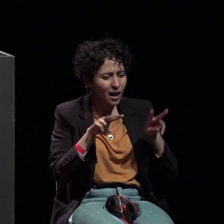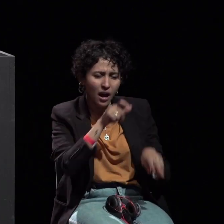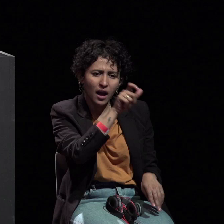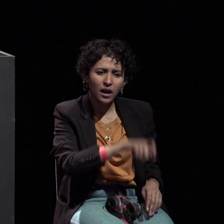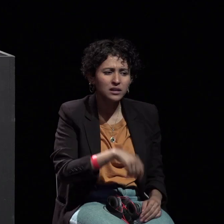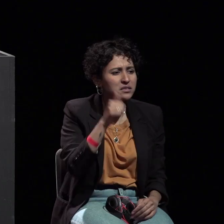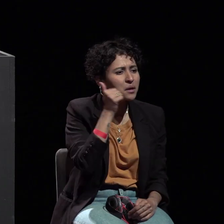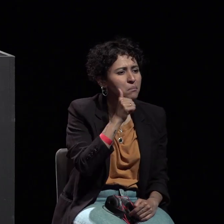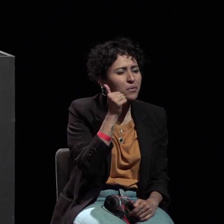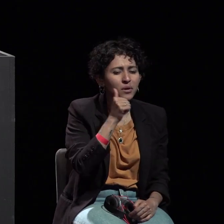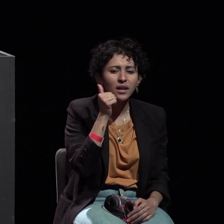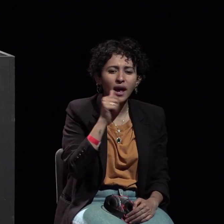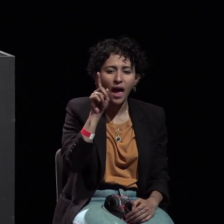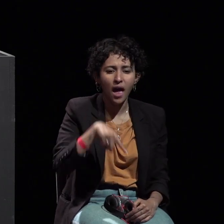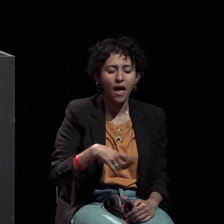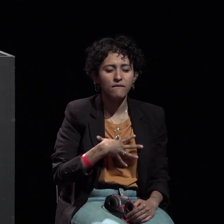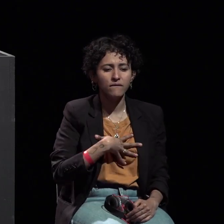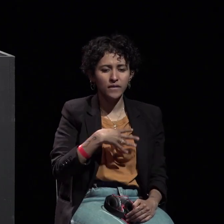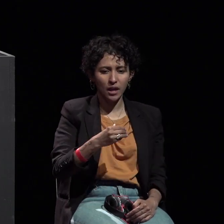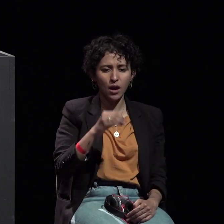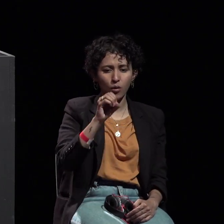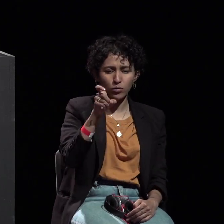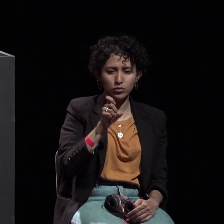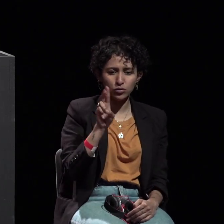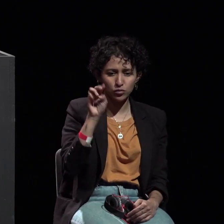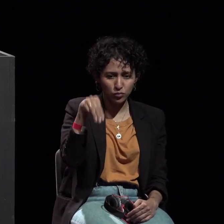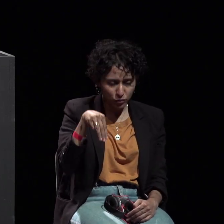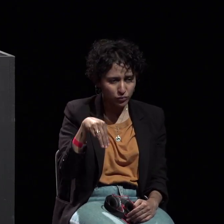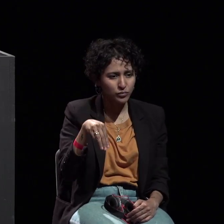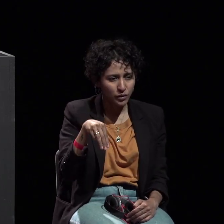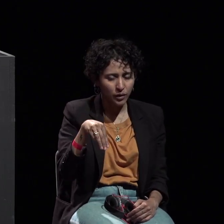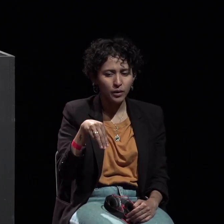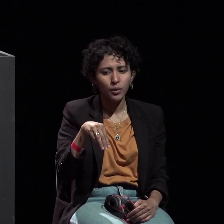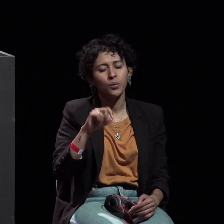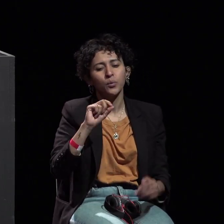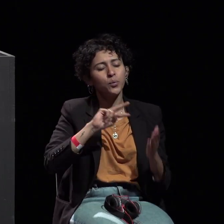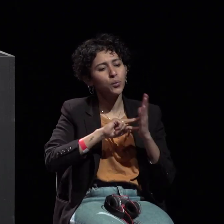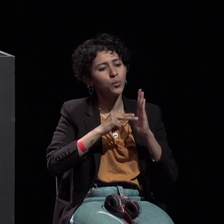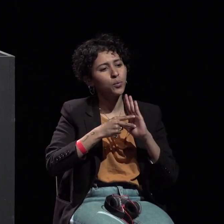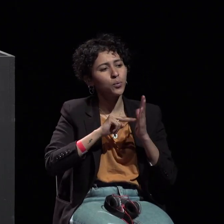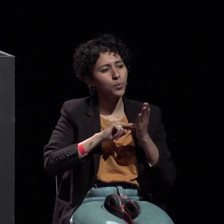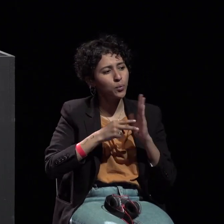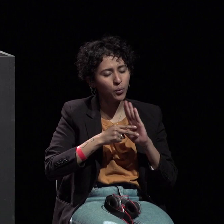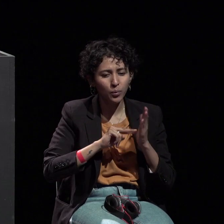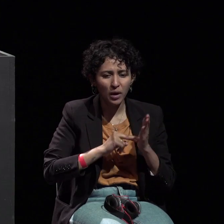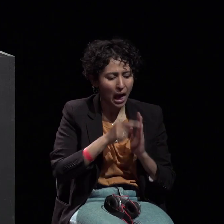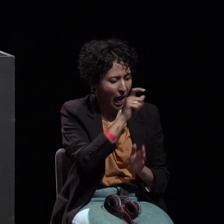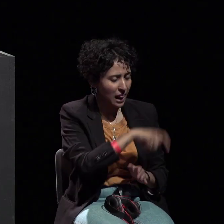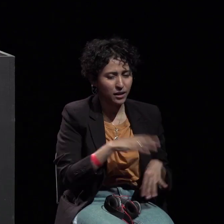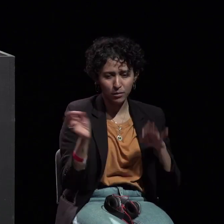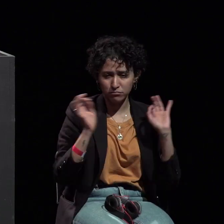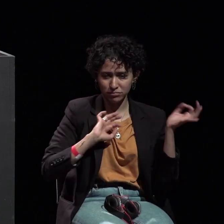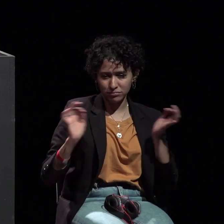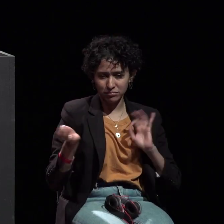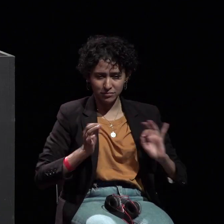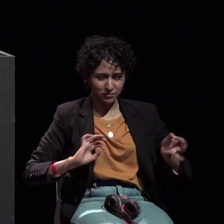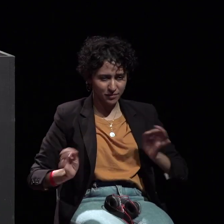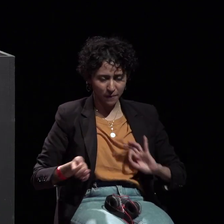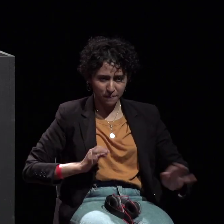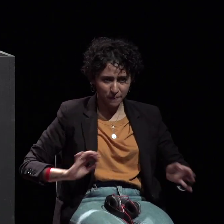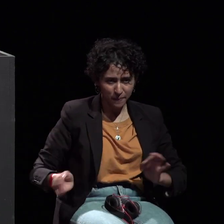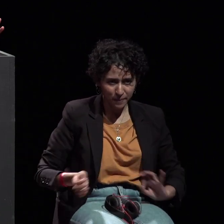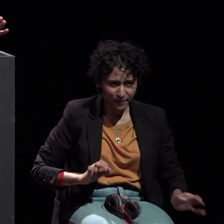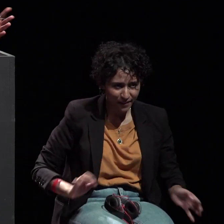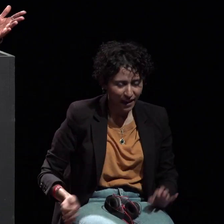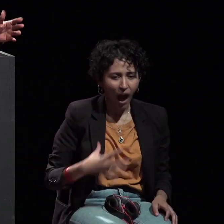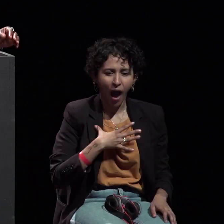ela é uma filha de Oxum. Eu sou uma filha de Oxum, e estava paramentada. Todo mundo sabe que uma filha de Oxum é tudo,